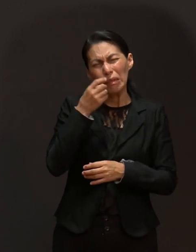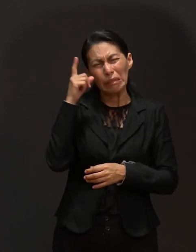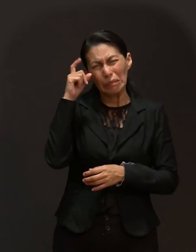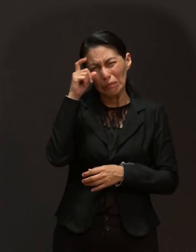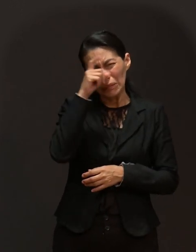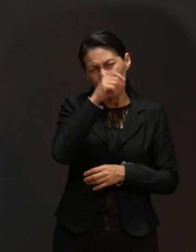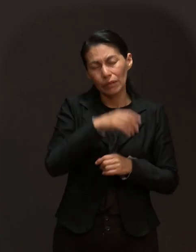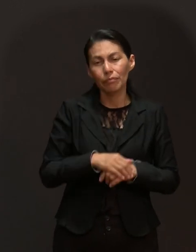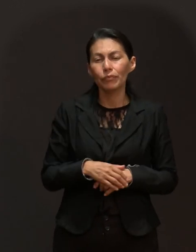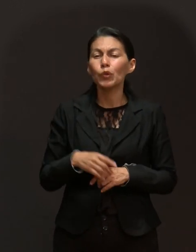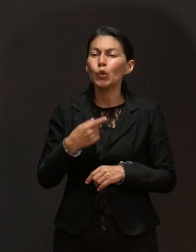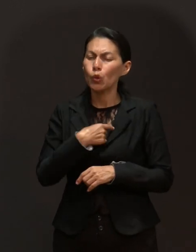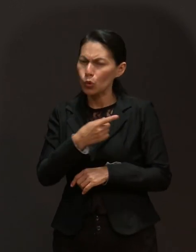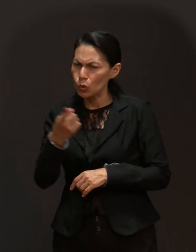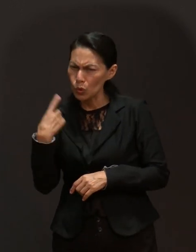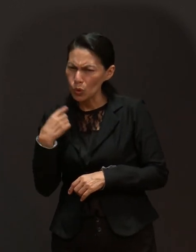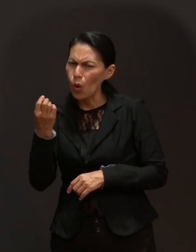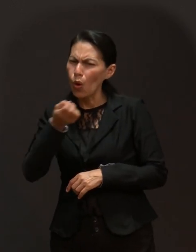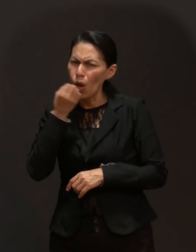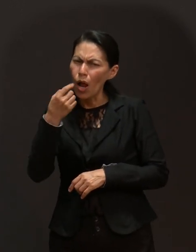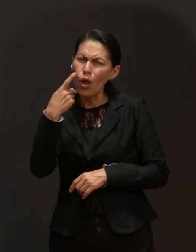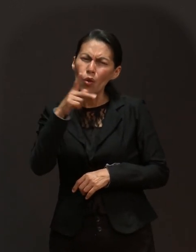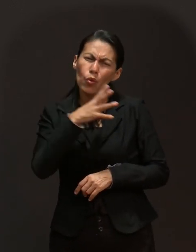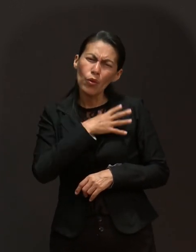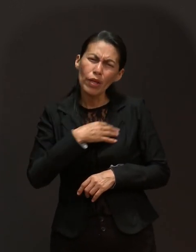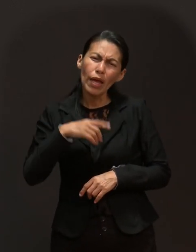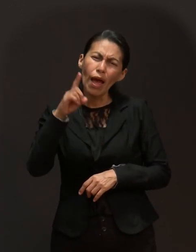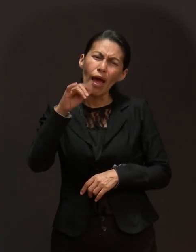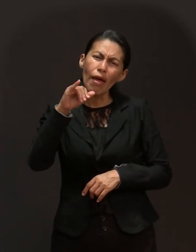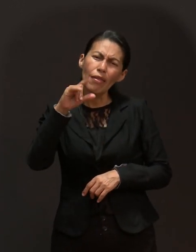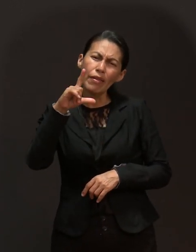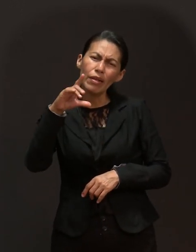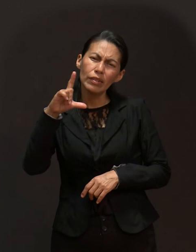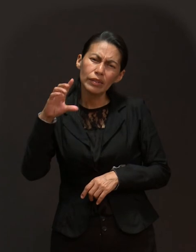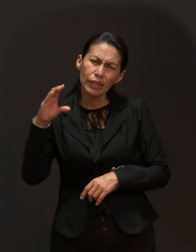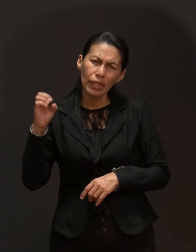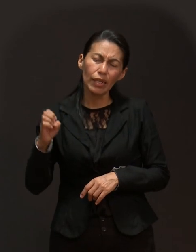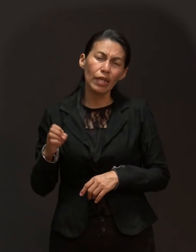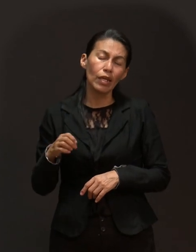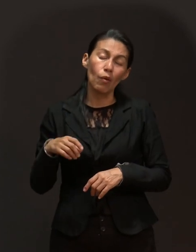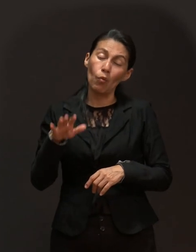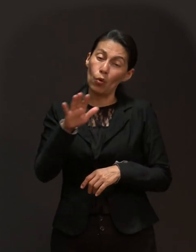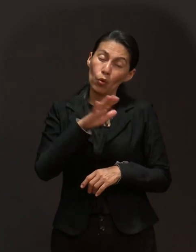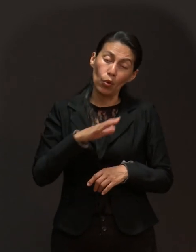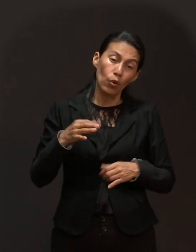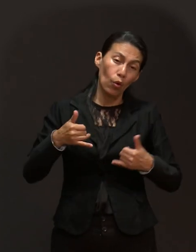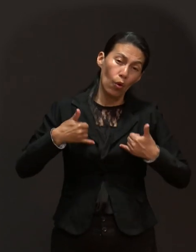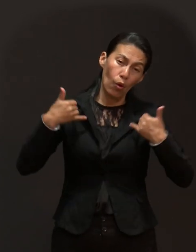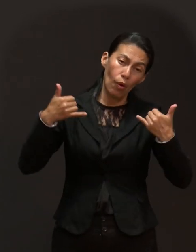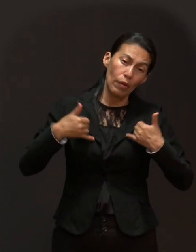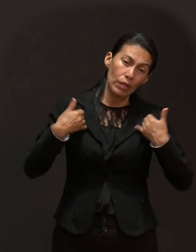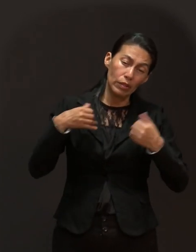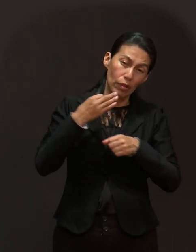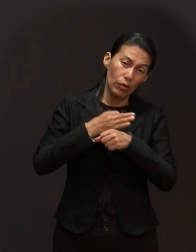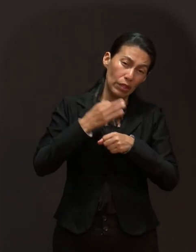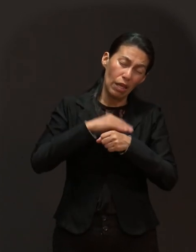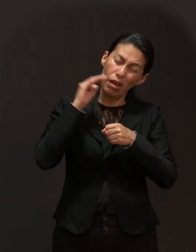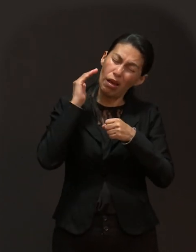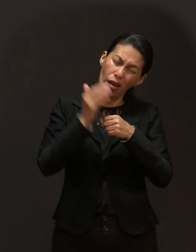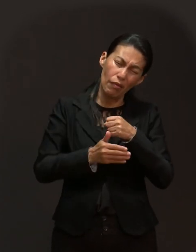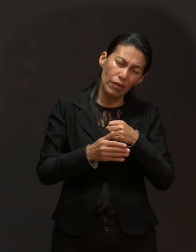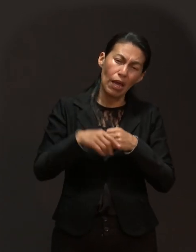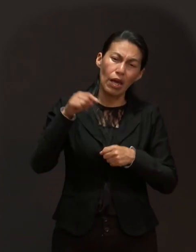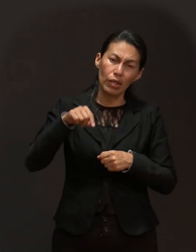orando por tu hija Dilse Y vamos a estar orando por todos los muchachos Que están en su etapa